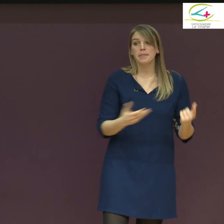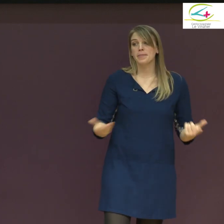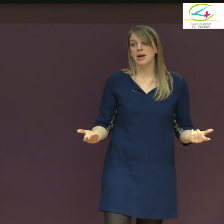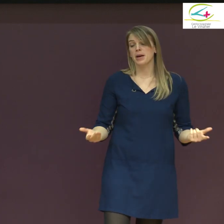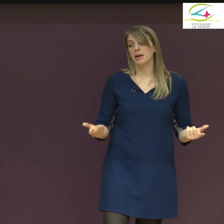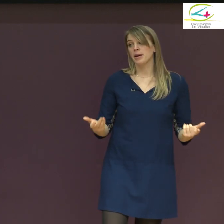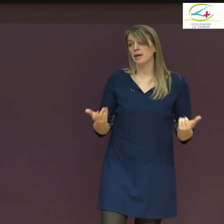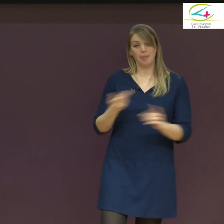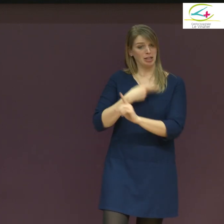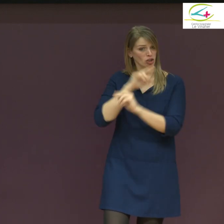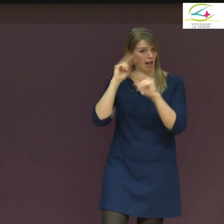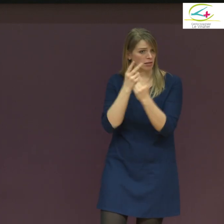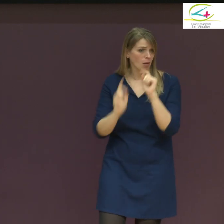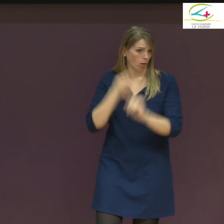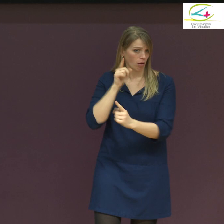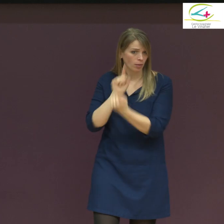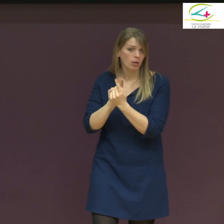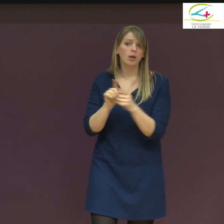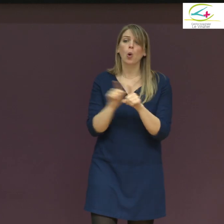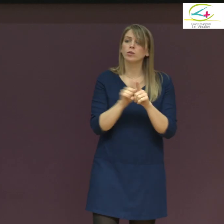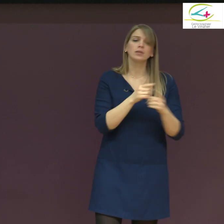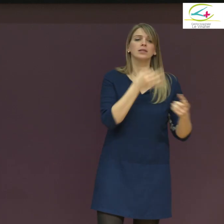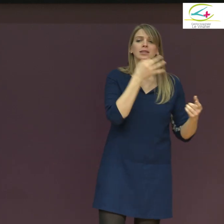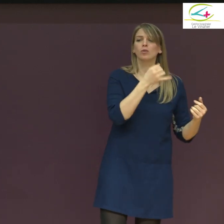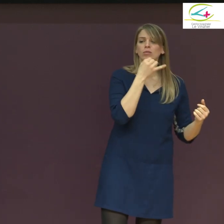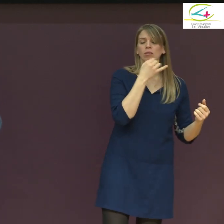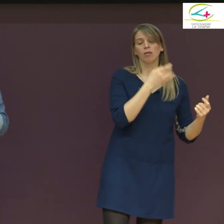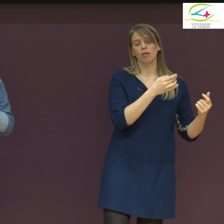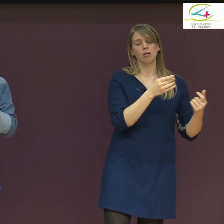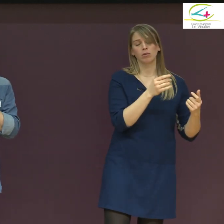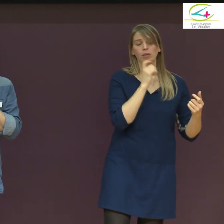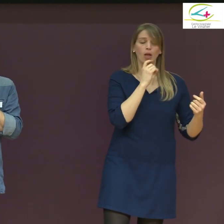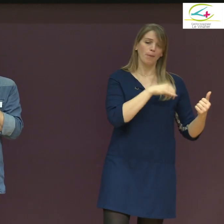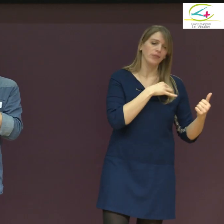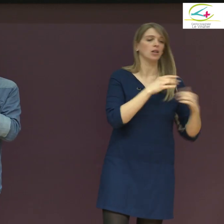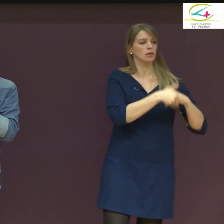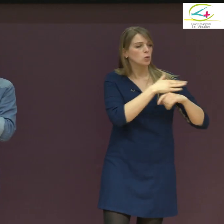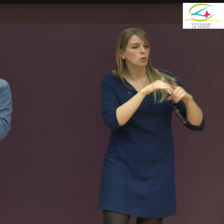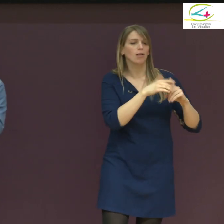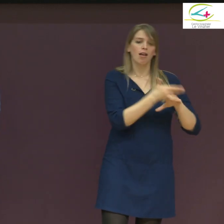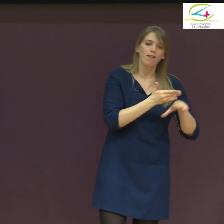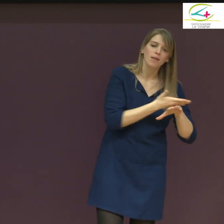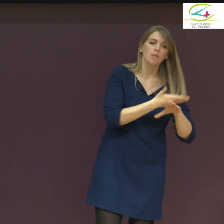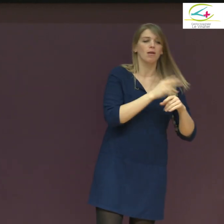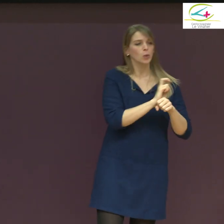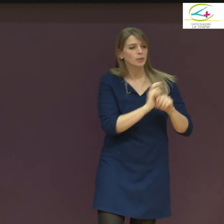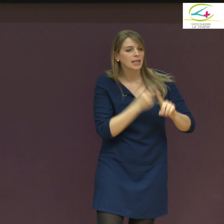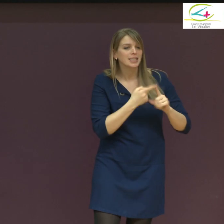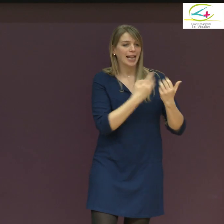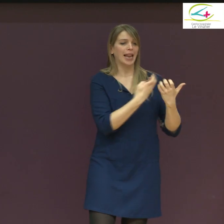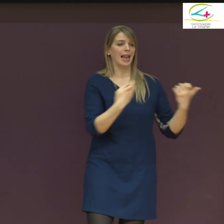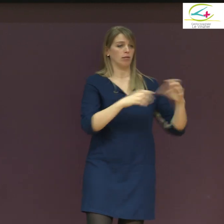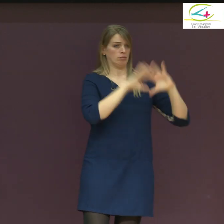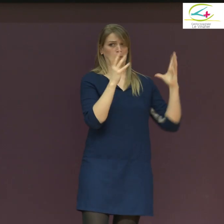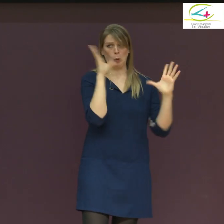puis, après, il y a les intervenants en première ligne. Donc, je les ai cités tout à l'heure, les profs, les assistantes sociales, les infirmières, les éducs-spé. Enfin, j'en oublie,